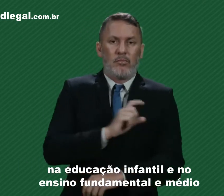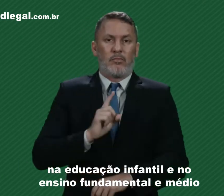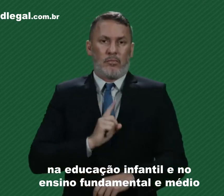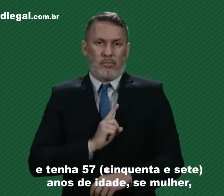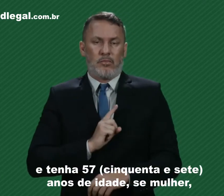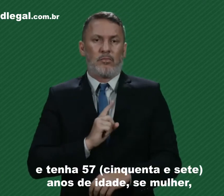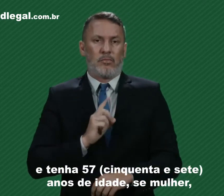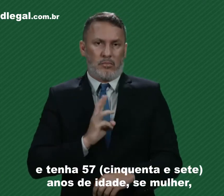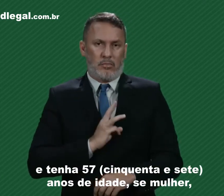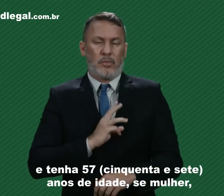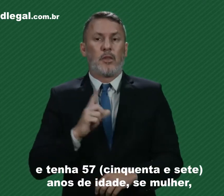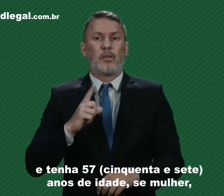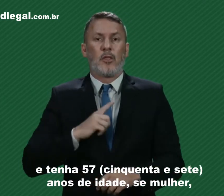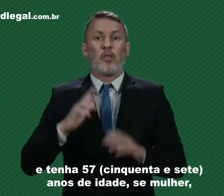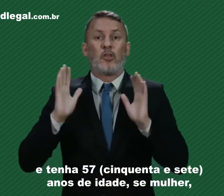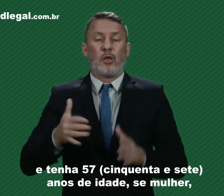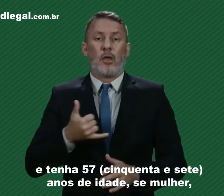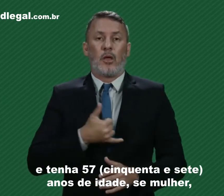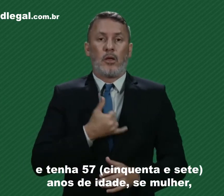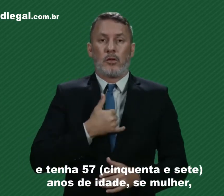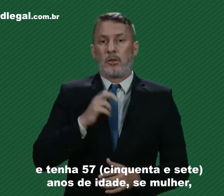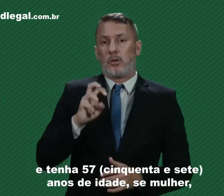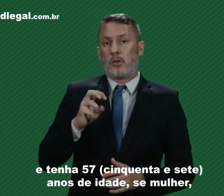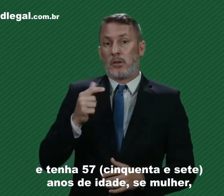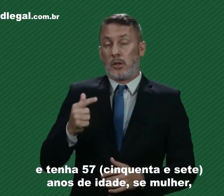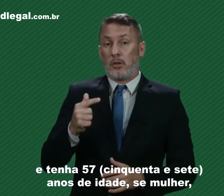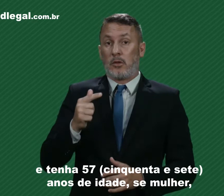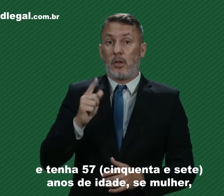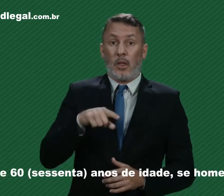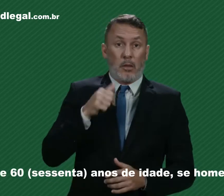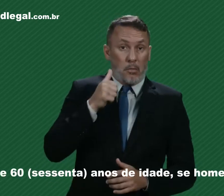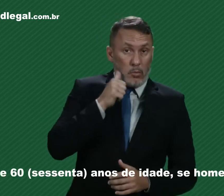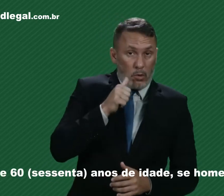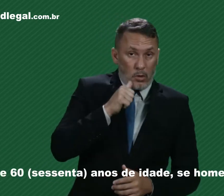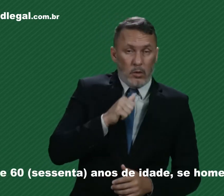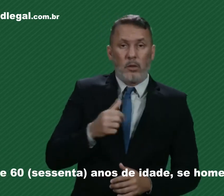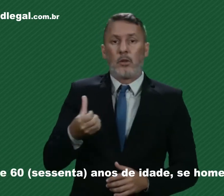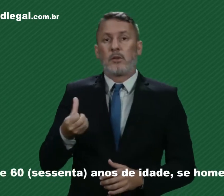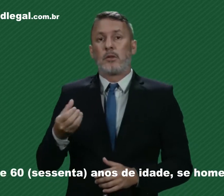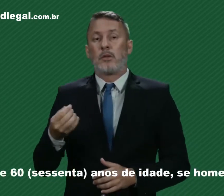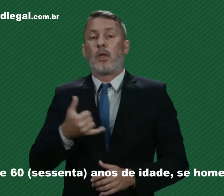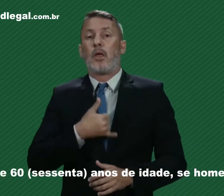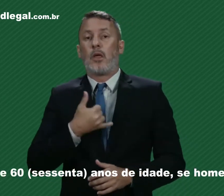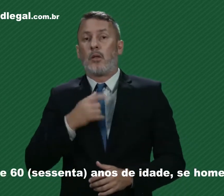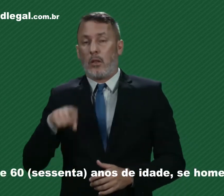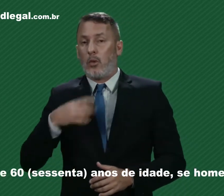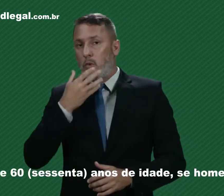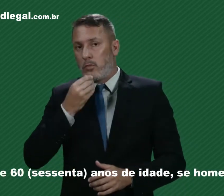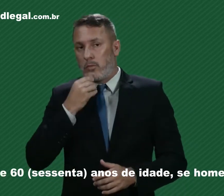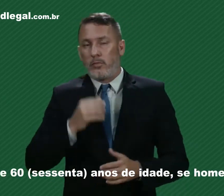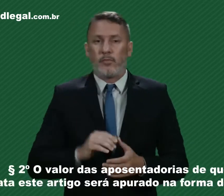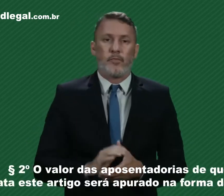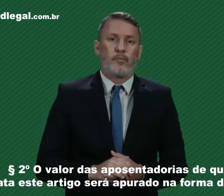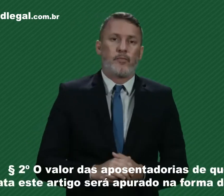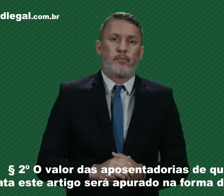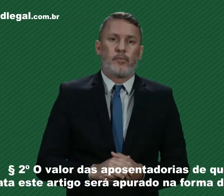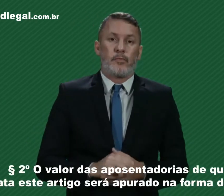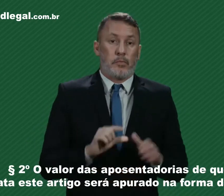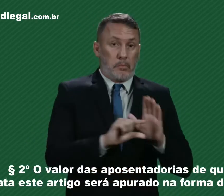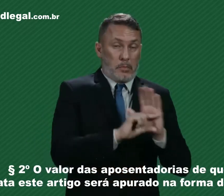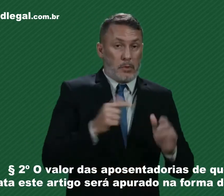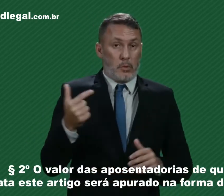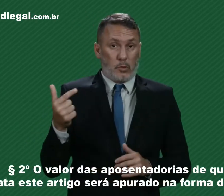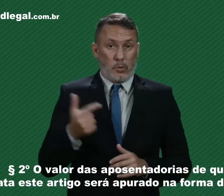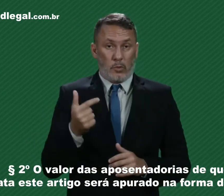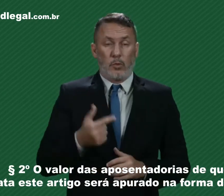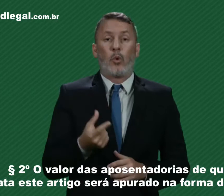e médio e tenha 57 anos de idade se mulher e 60 anos de idade se homem. Parágrafo